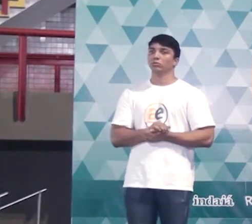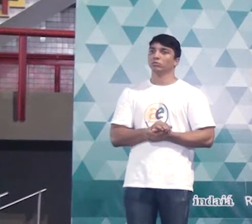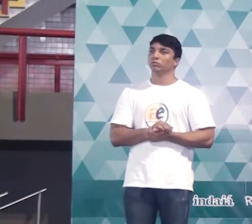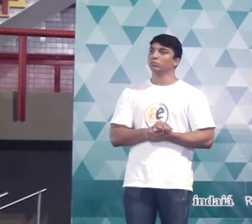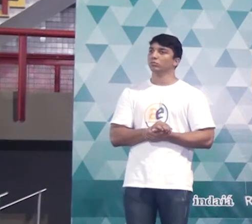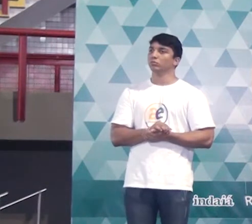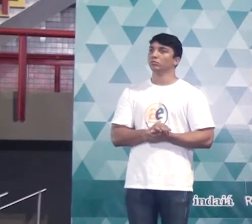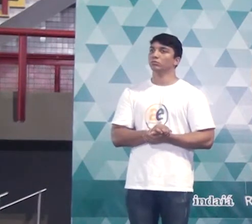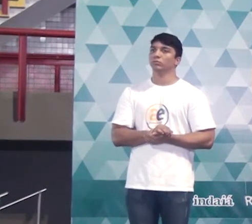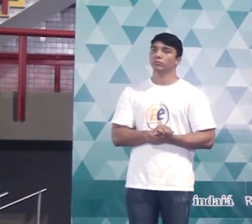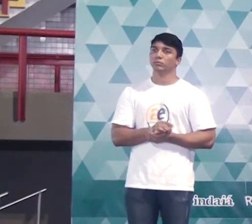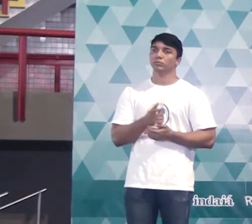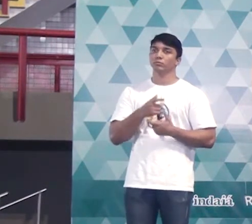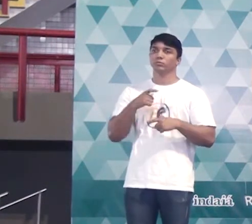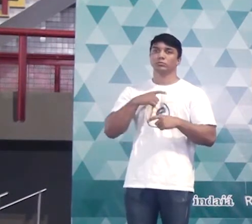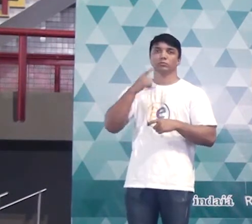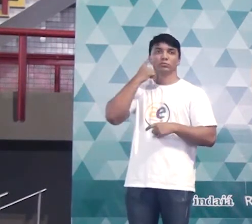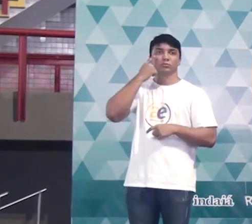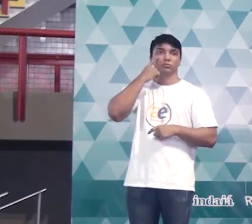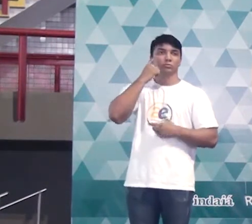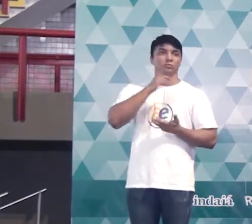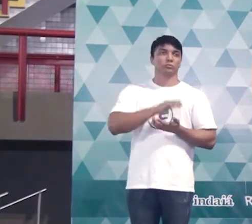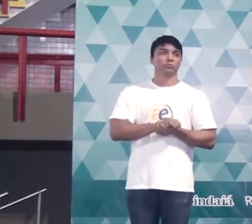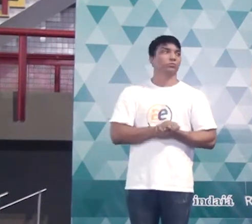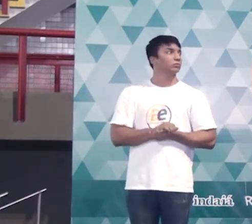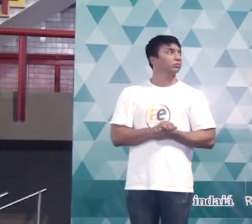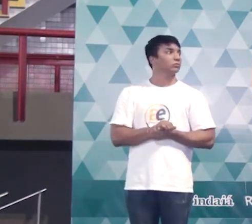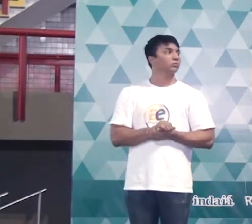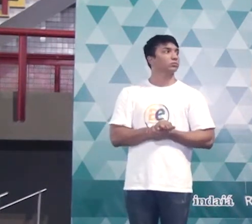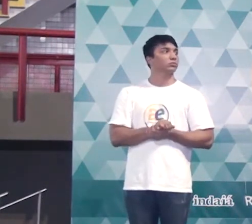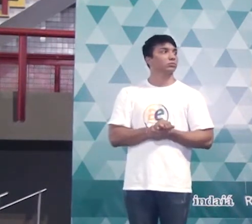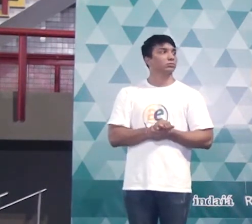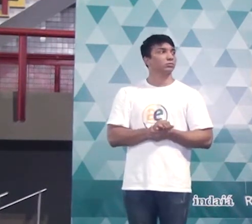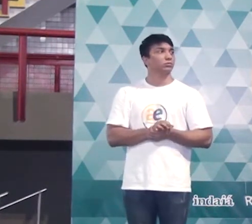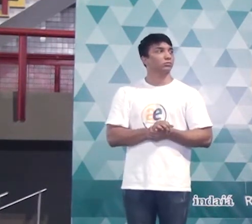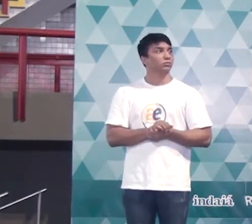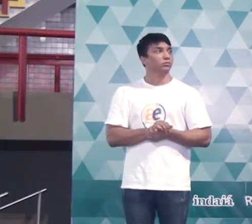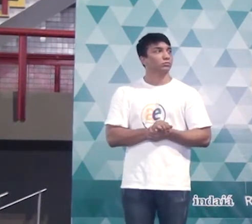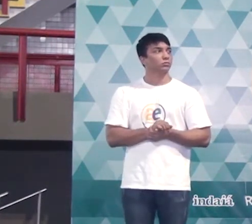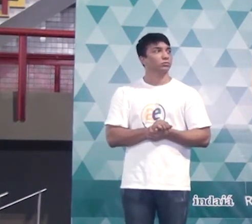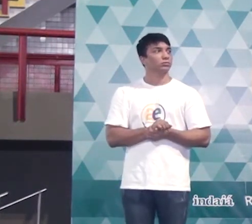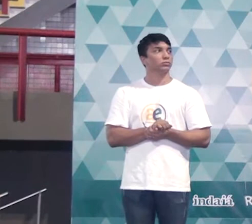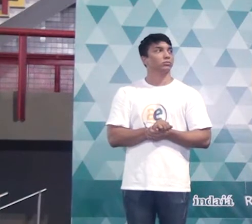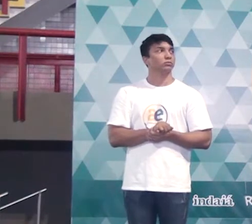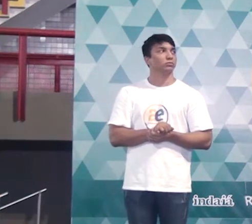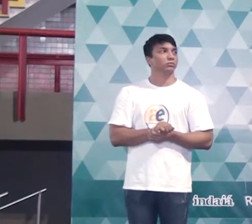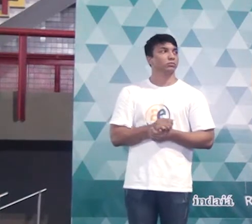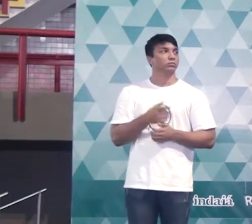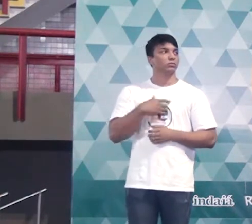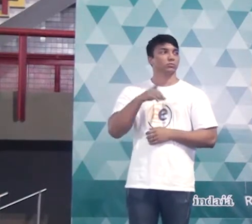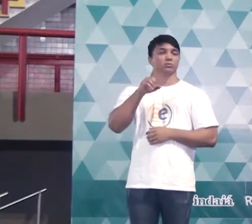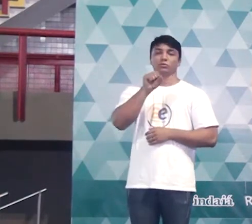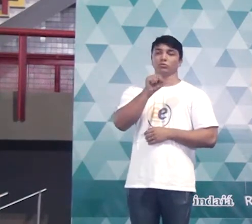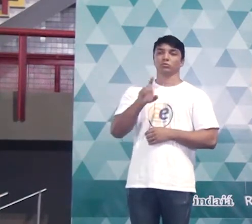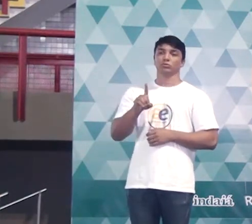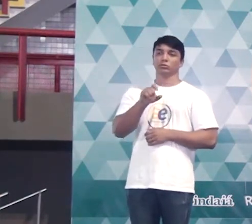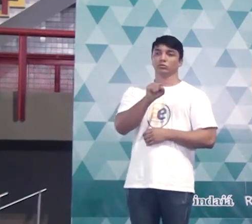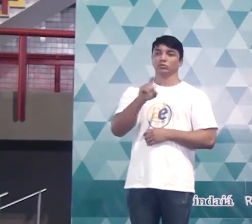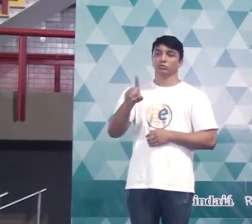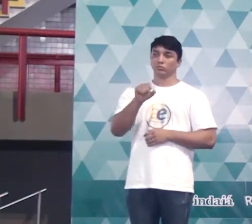levanta o braço, é bom, né? Só telepaticamente não dá para saber. Tem alguém? Tá ali a minha amiga colar, ó,